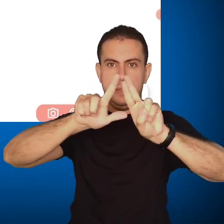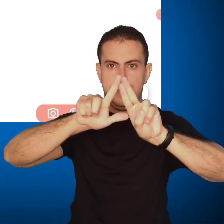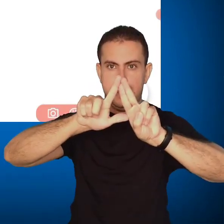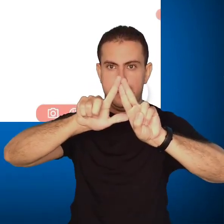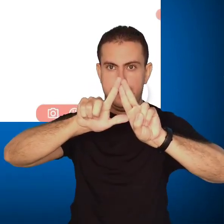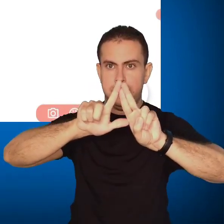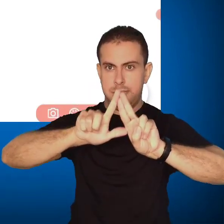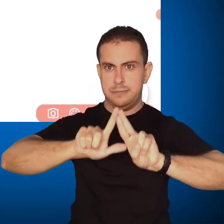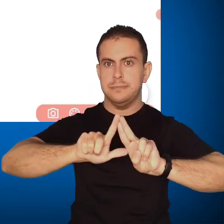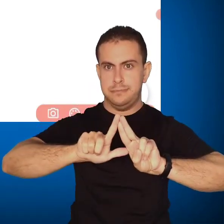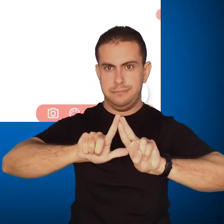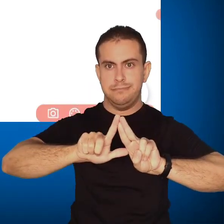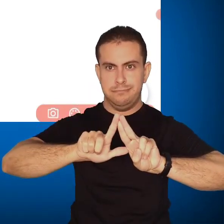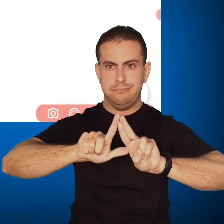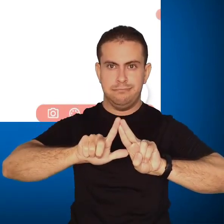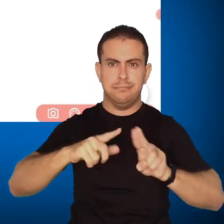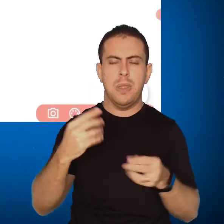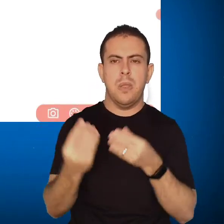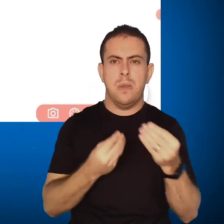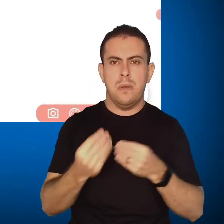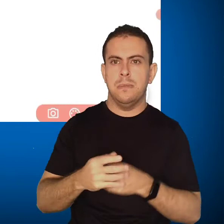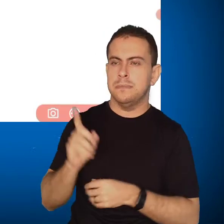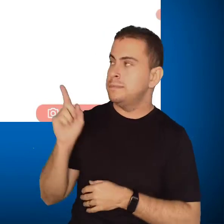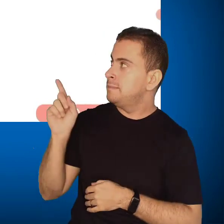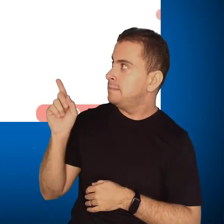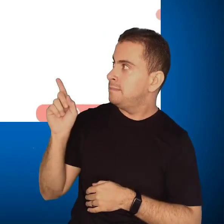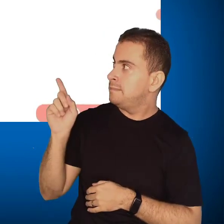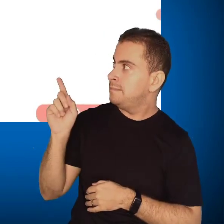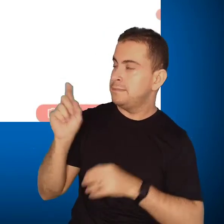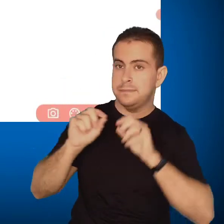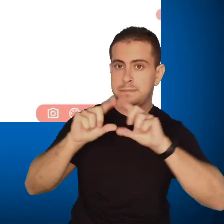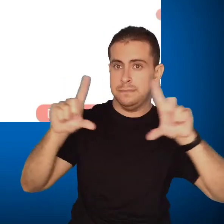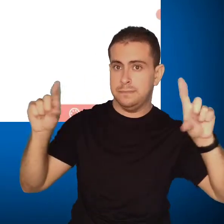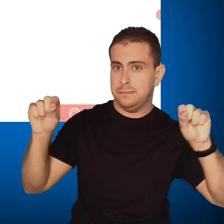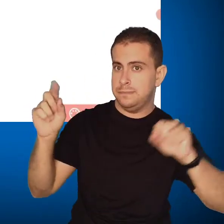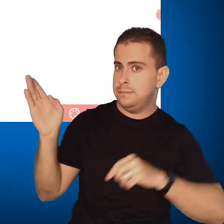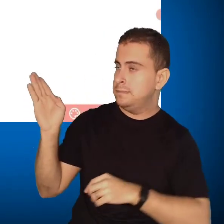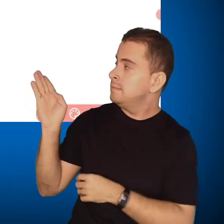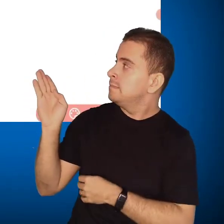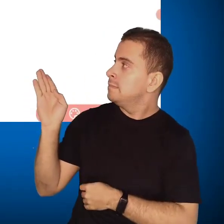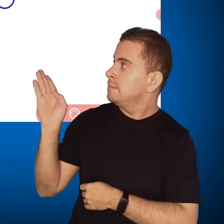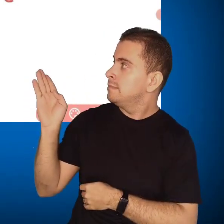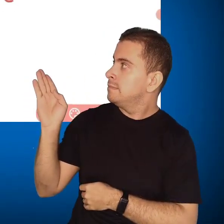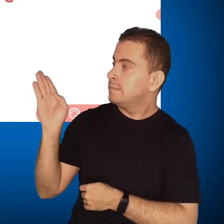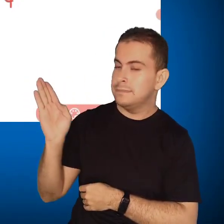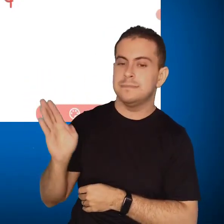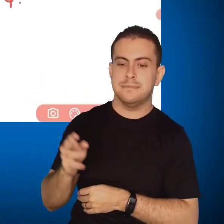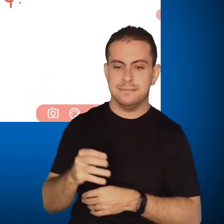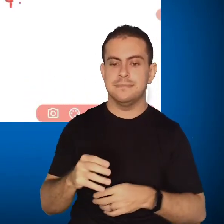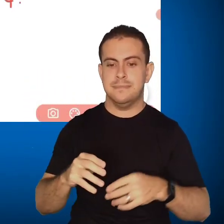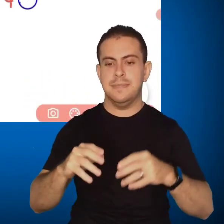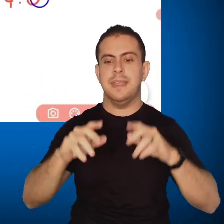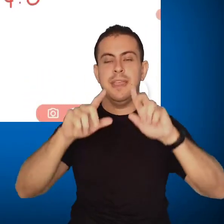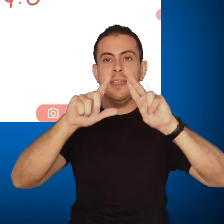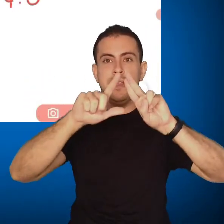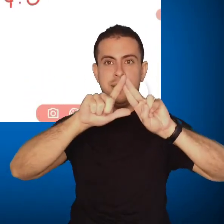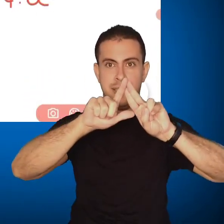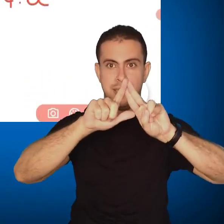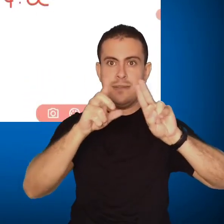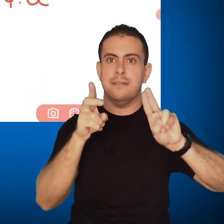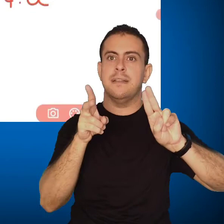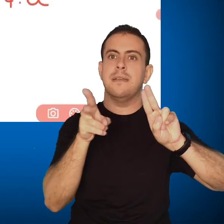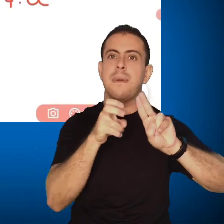Vamos lembrar com a fórmula do delta, b ao quadrado, menos 4 vezes o a da equação,